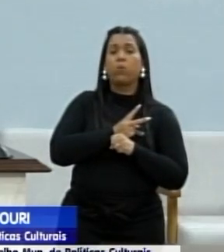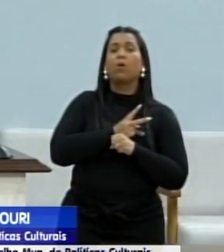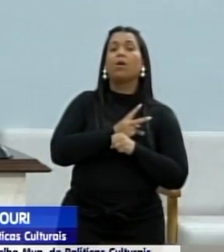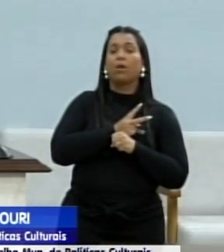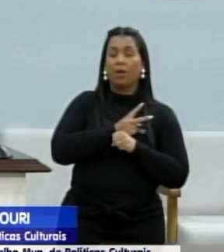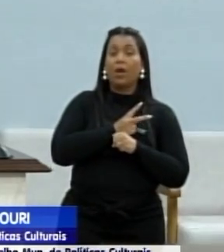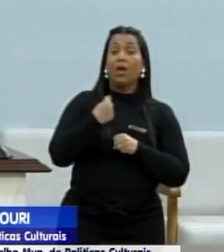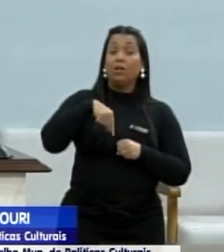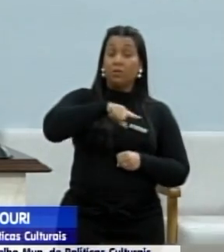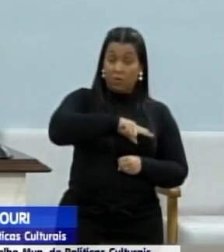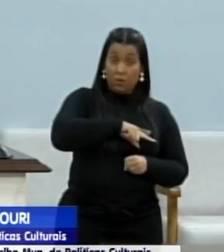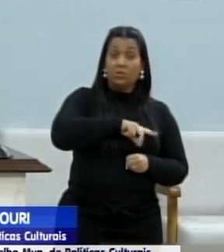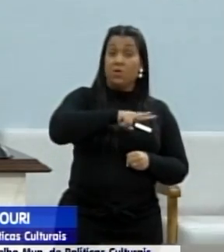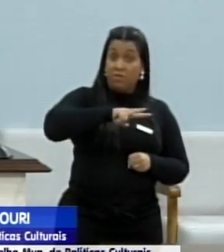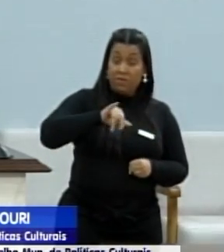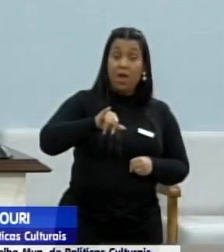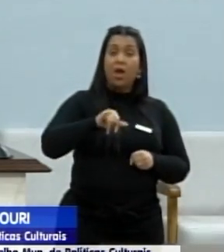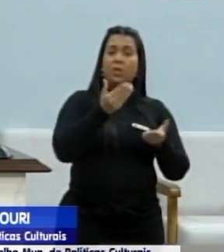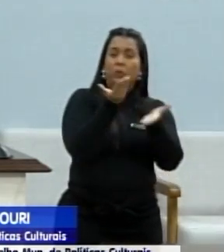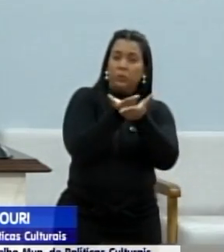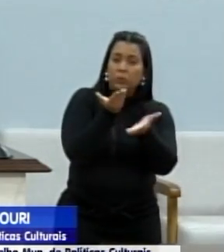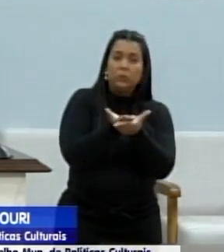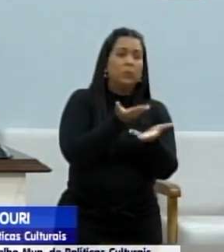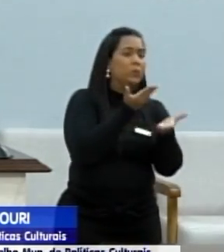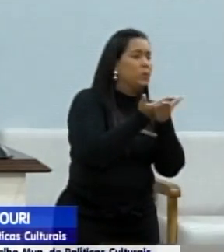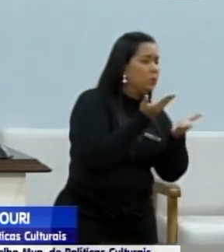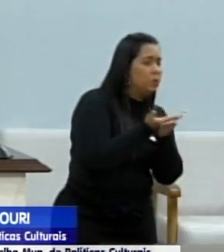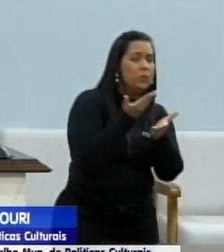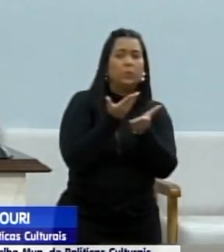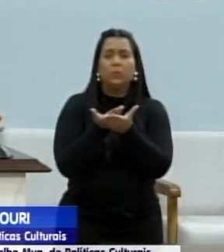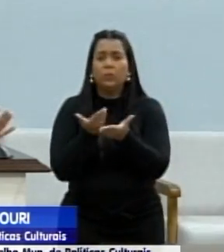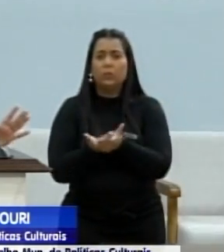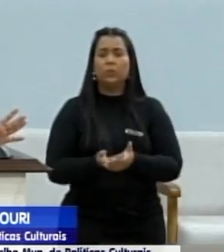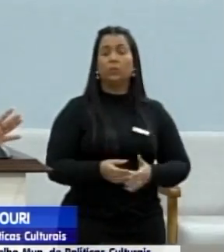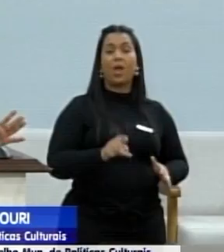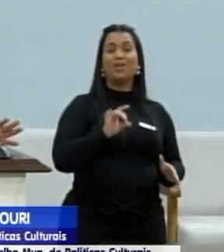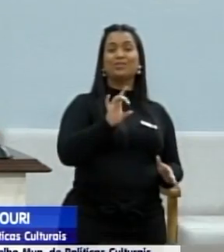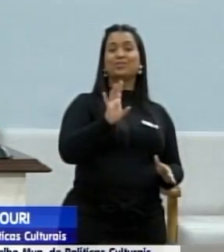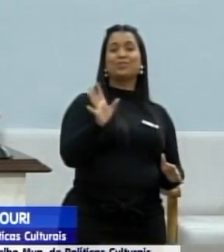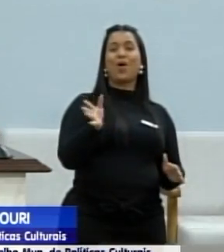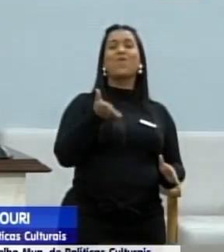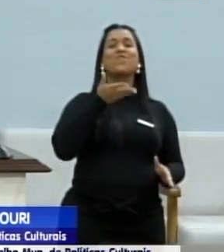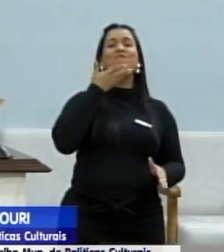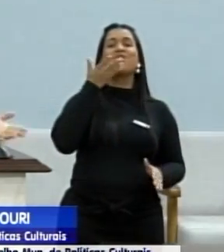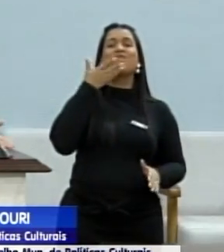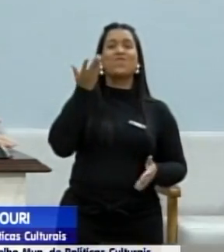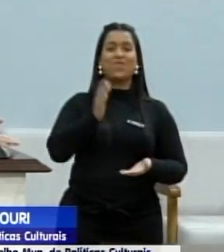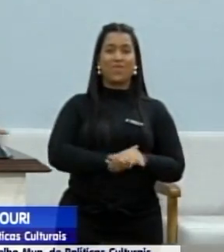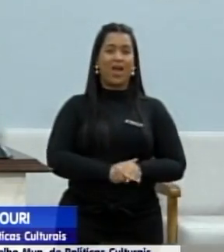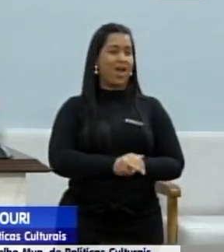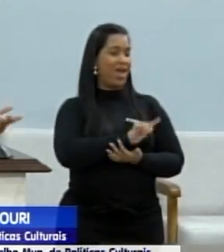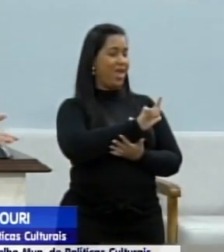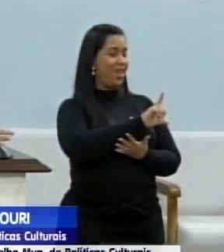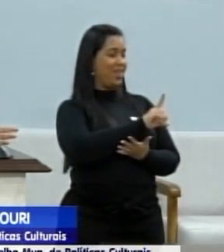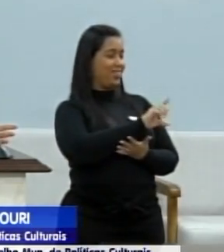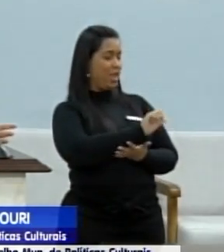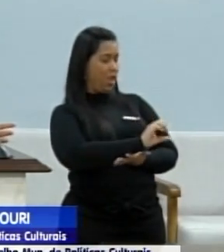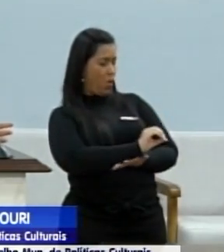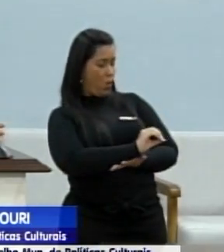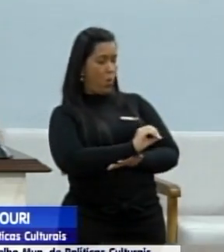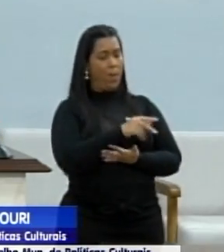gente se debruça, a gente vai estudar, porque para nós não são termos fáceis, PPA, LDO,